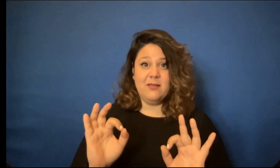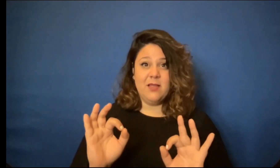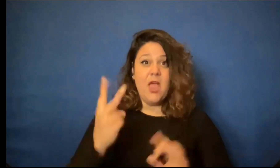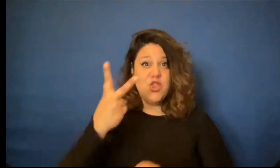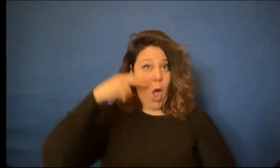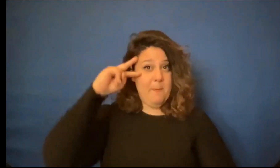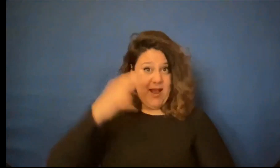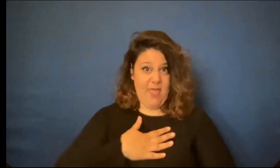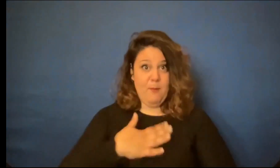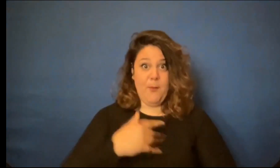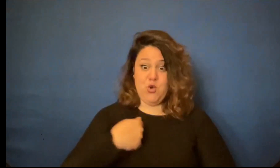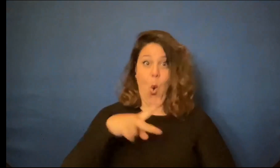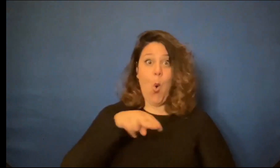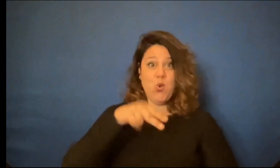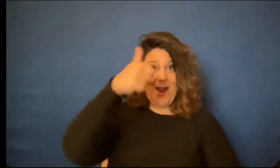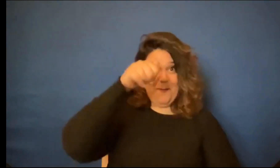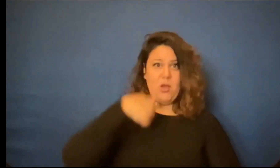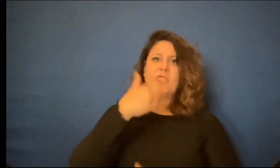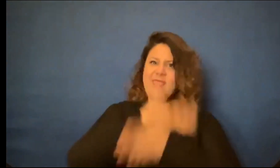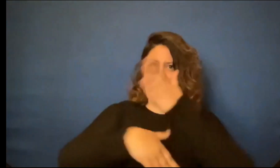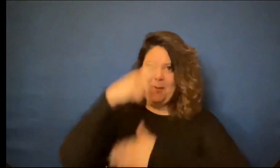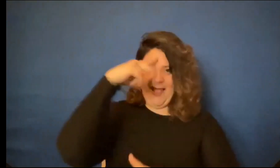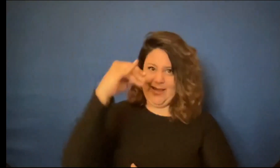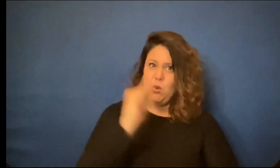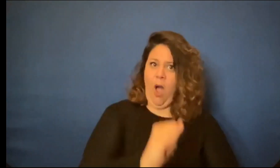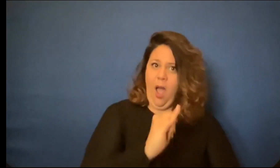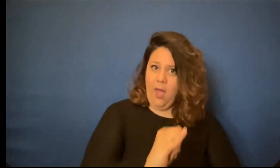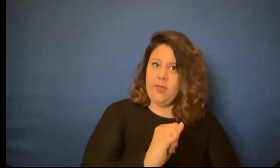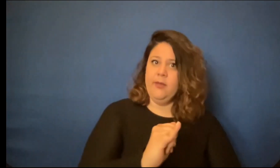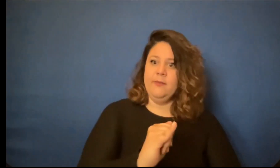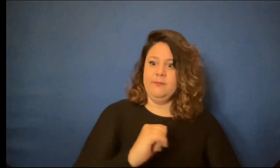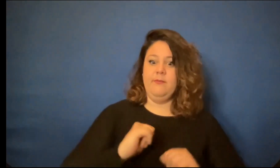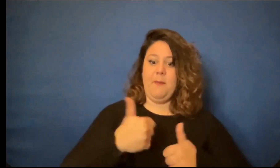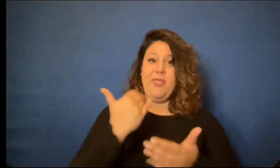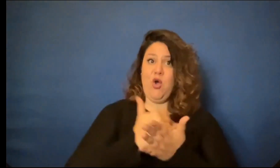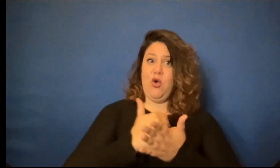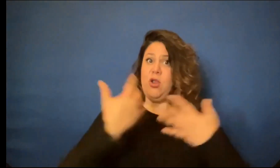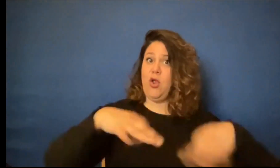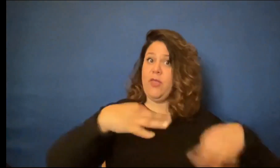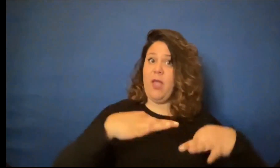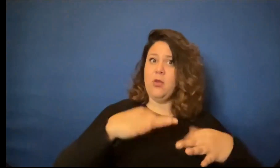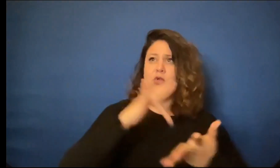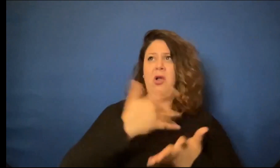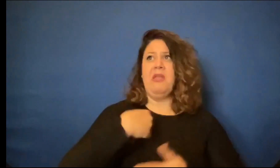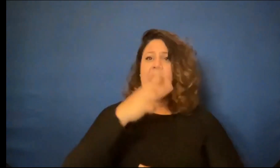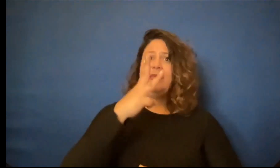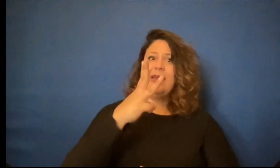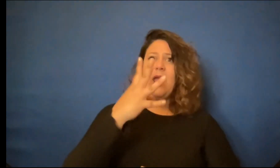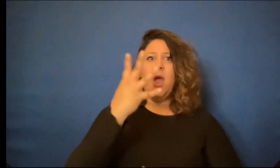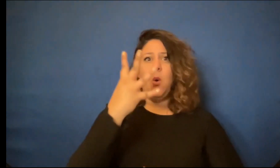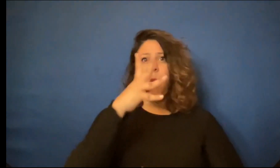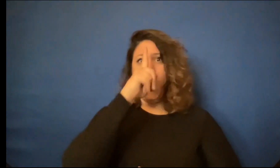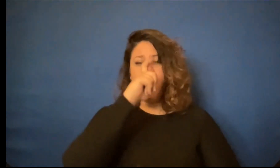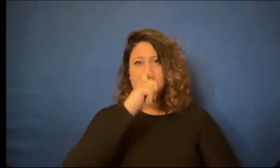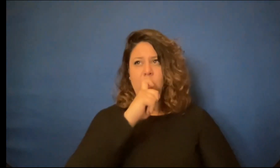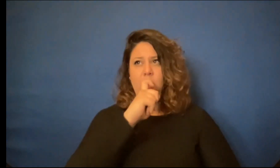de mi hermano, tengo un hermano y tiene discapacidad intelectual. Empezó en la escuela ordinaria y a los 3-4 años tiene mi hermano,